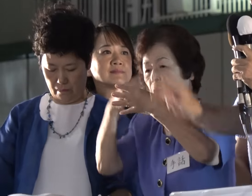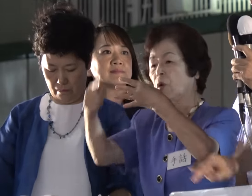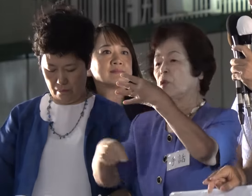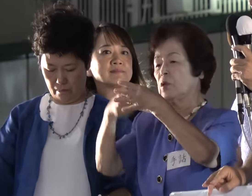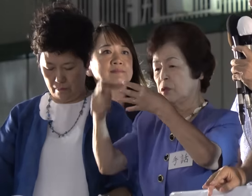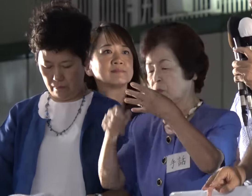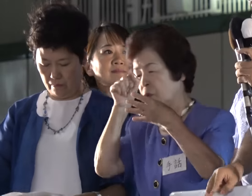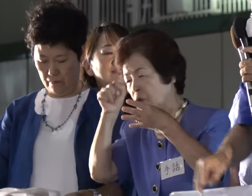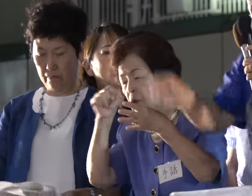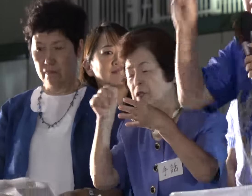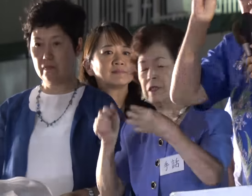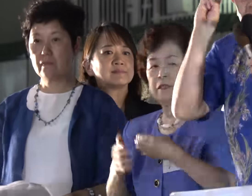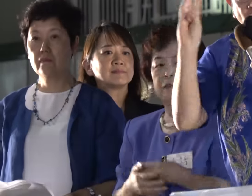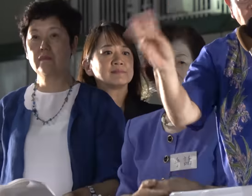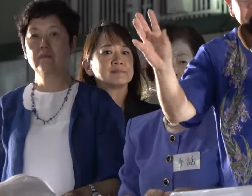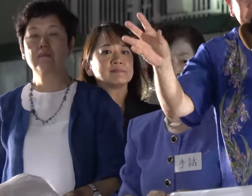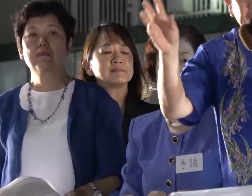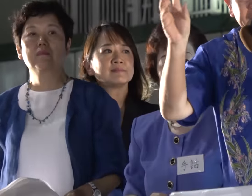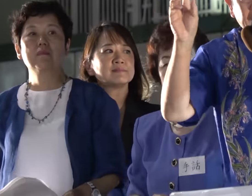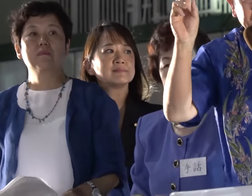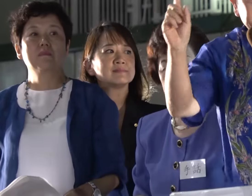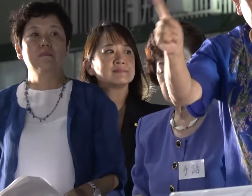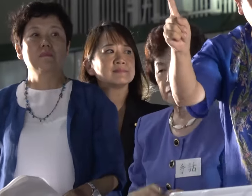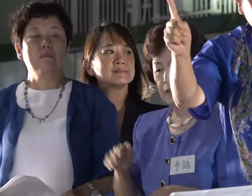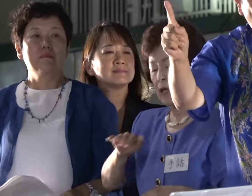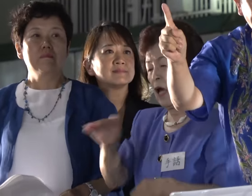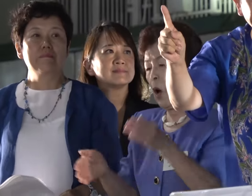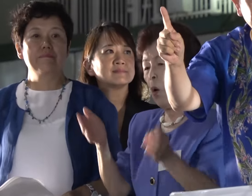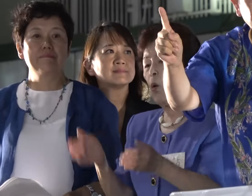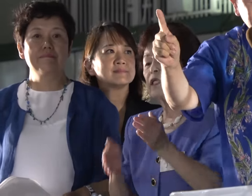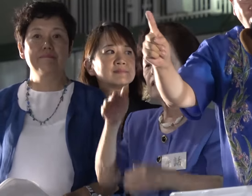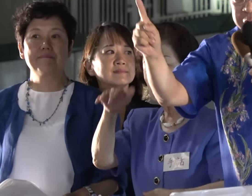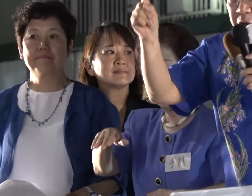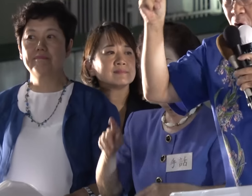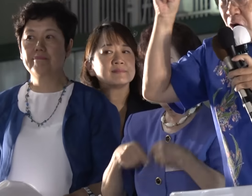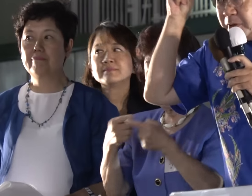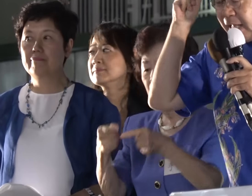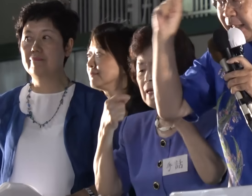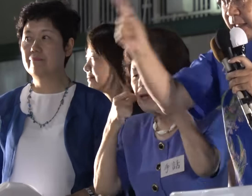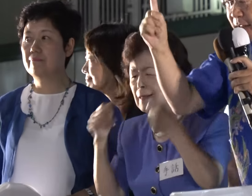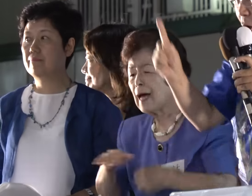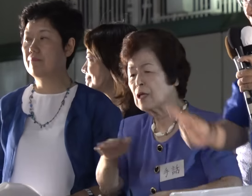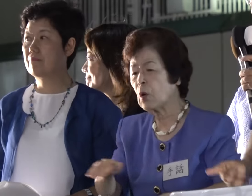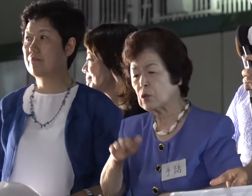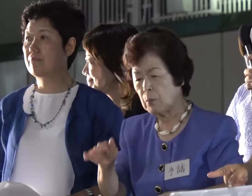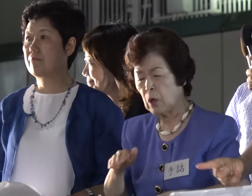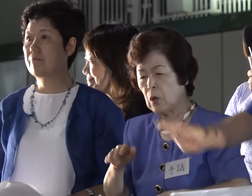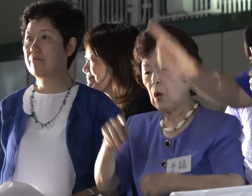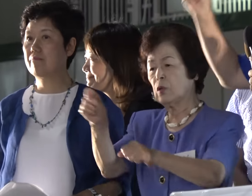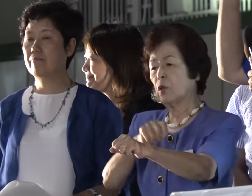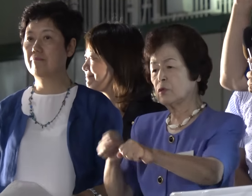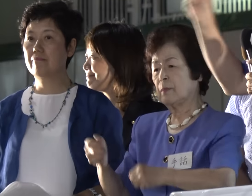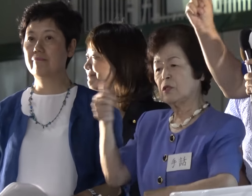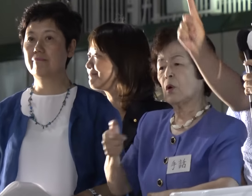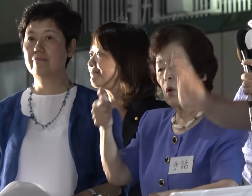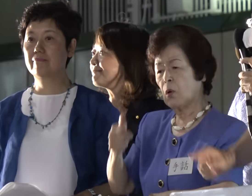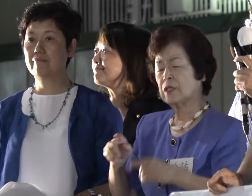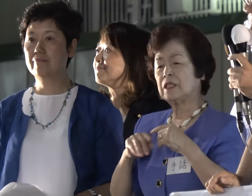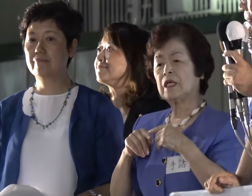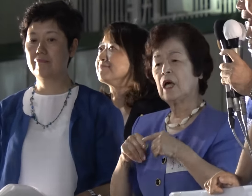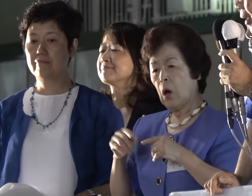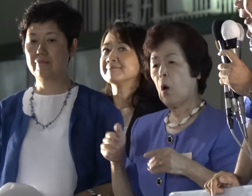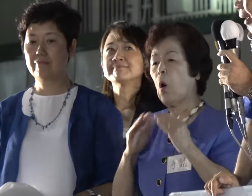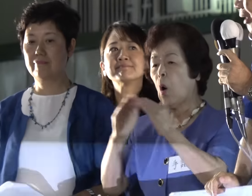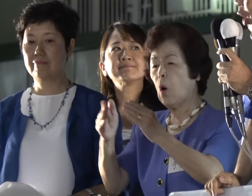ゼロ、保育園待機児童ゼロ、特養ホーム待機者ゼロ、原発ゼロを加わ